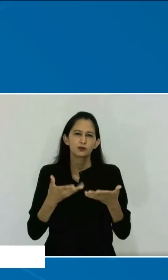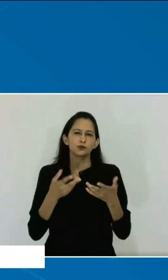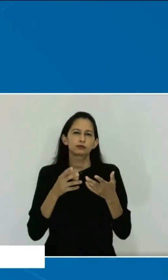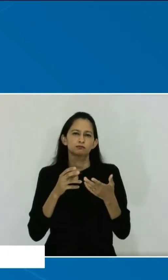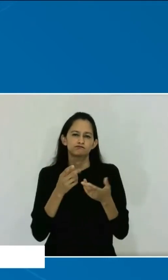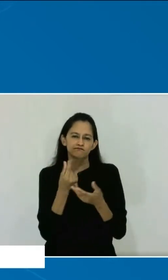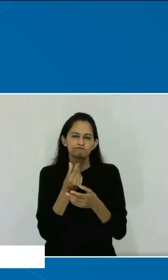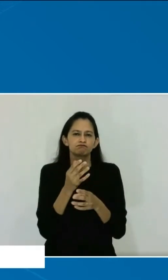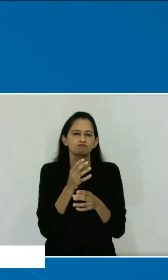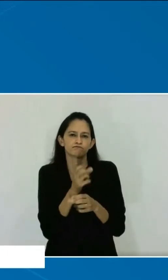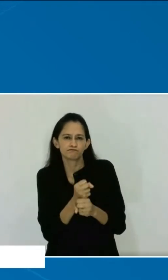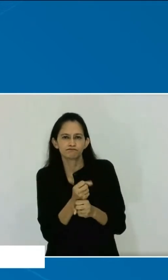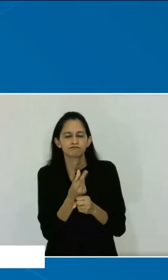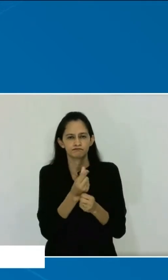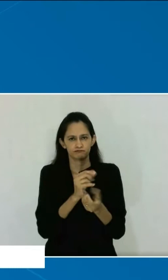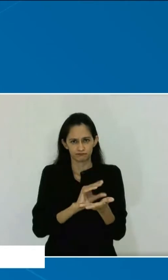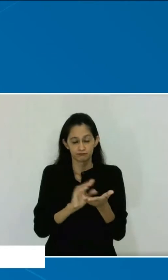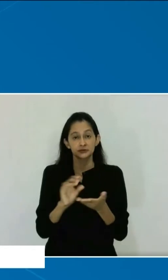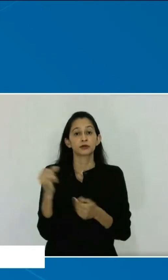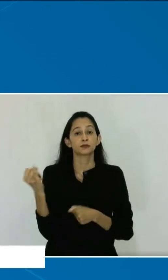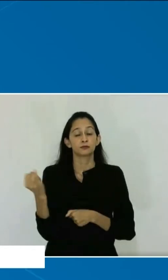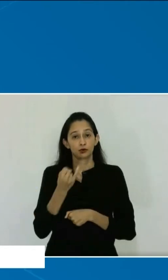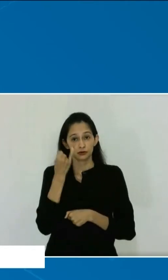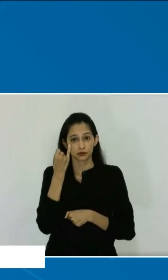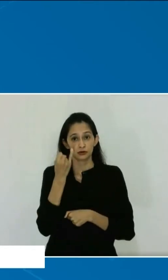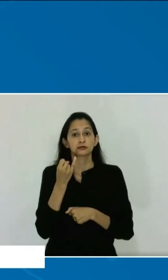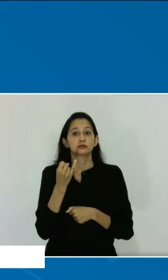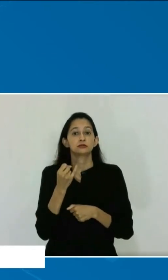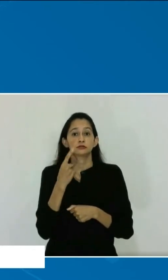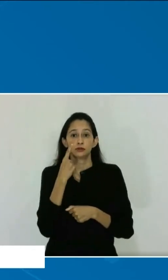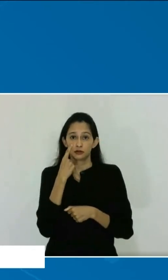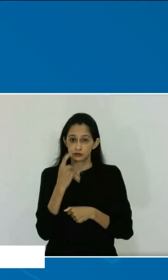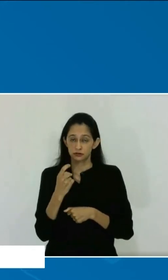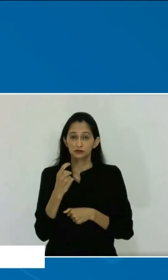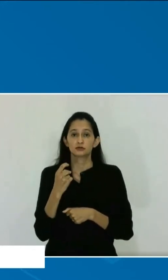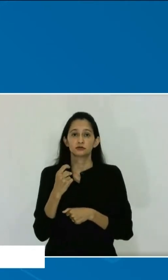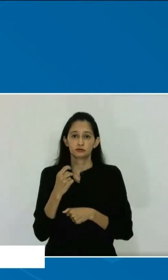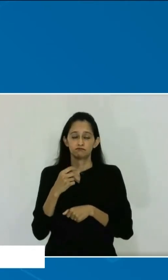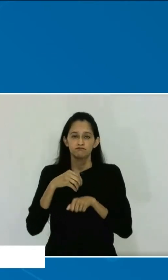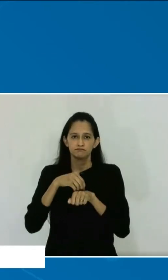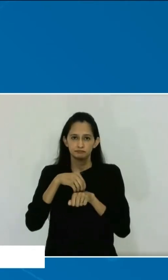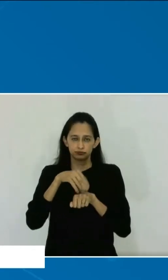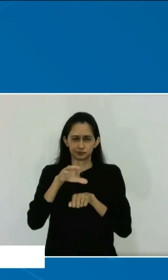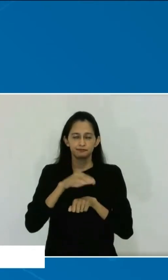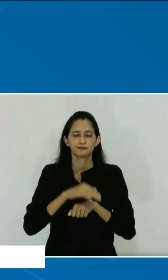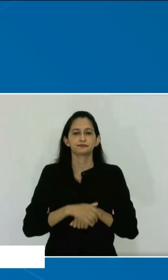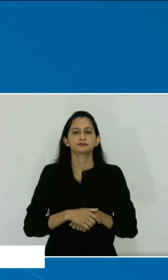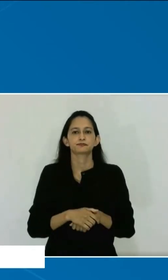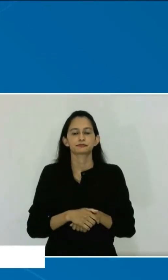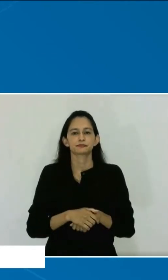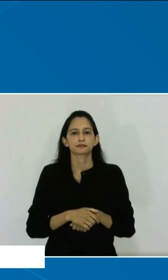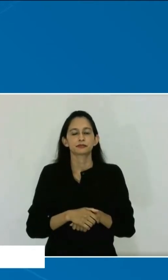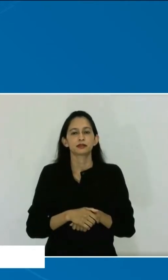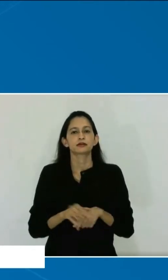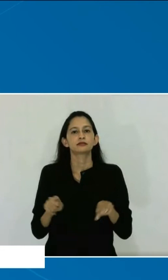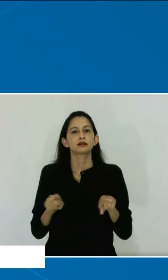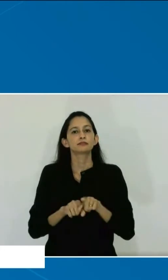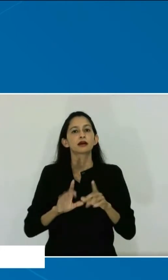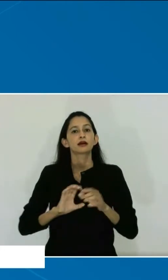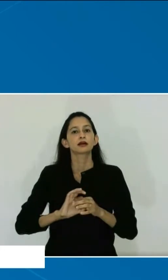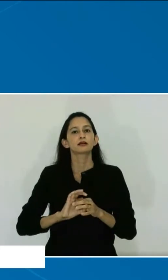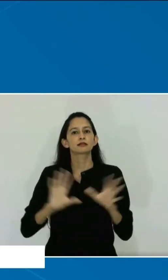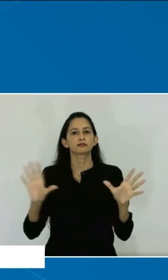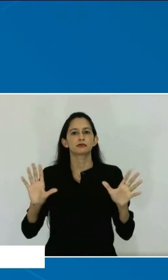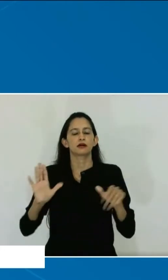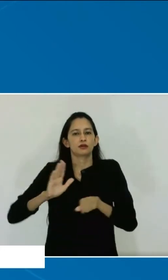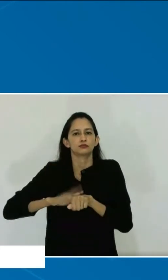a gente também não pode deixar de abordar um outro ponto muito sensível para todos nós, que é a questão da democracia na universidade e a